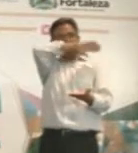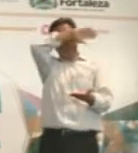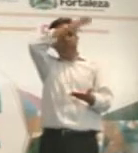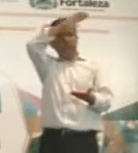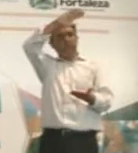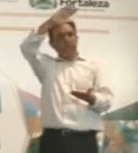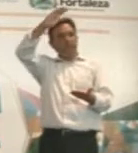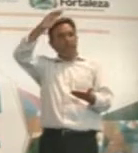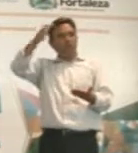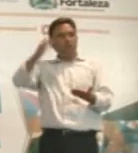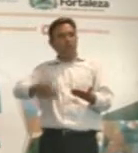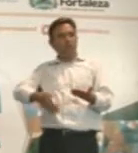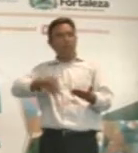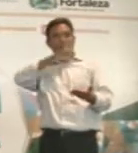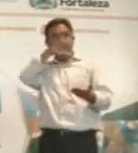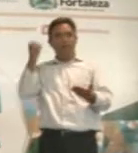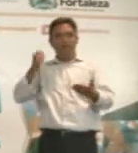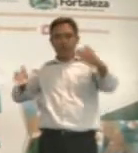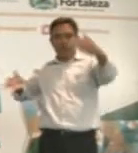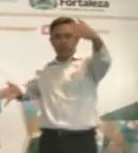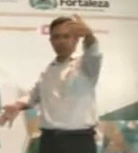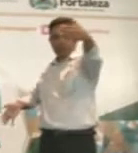lado e uma jarra desse tamanho.